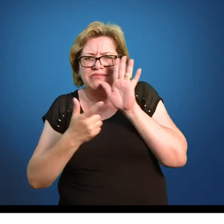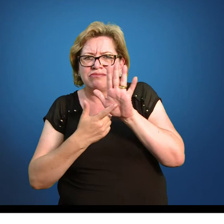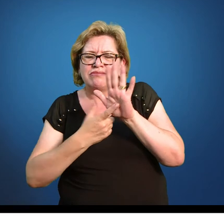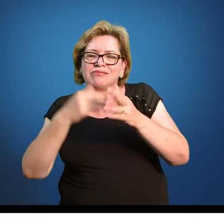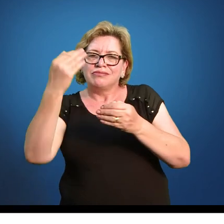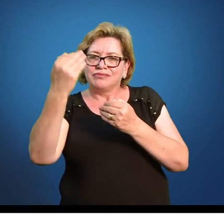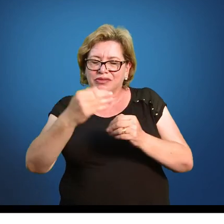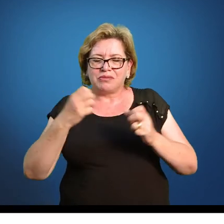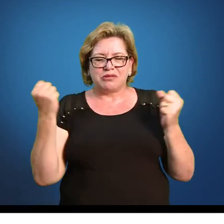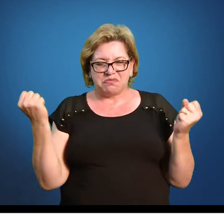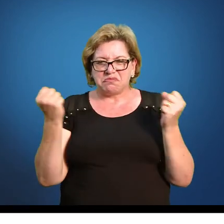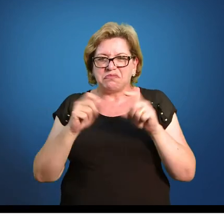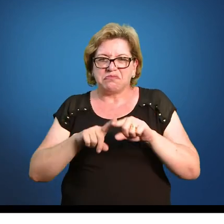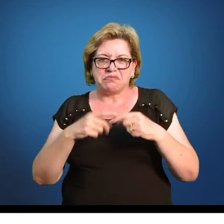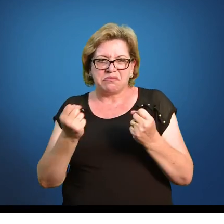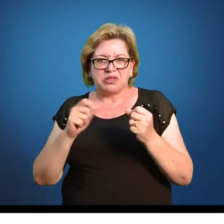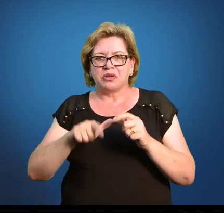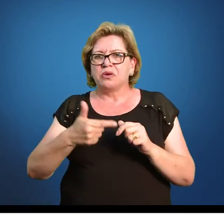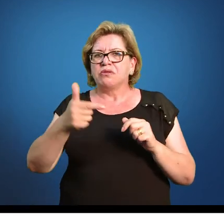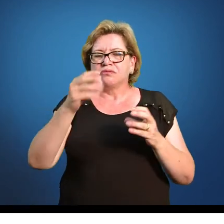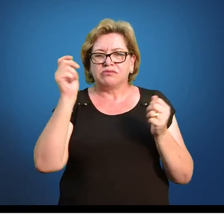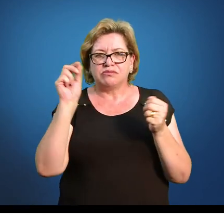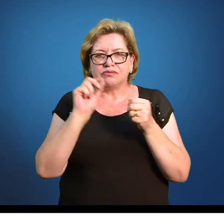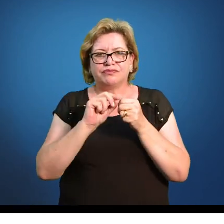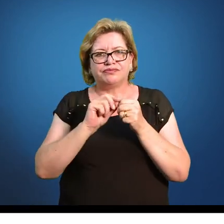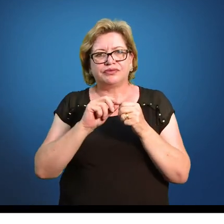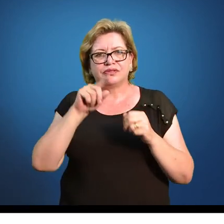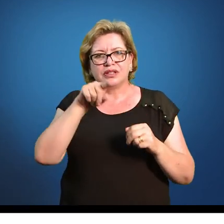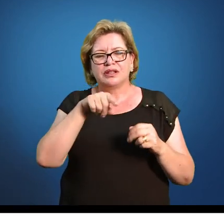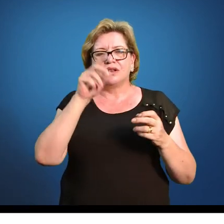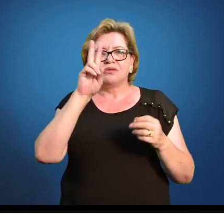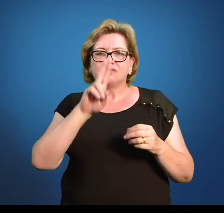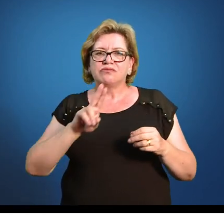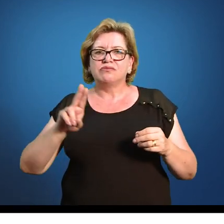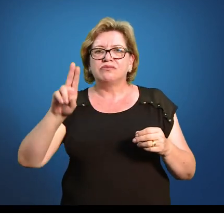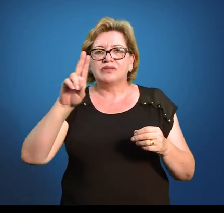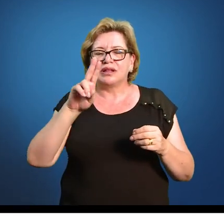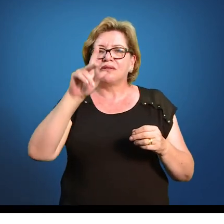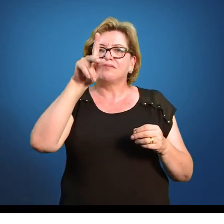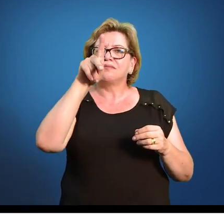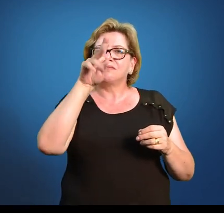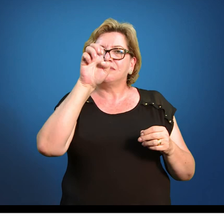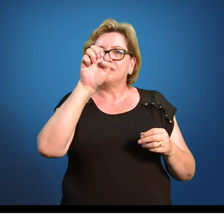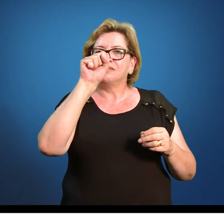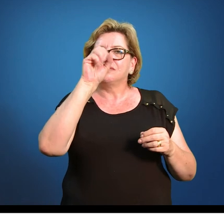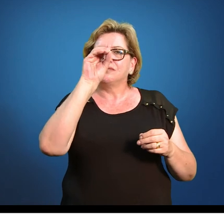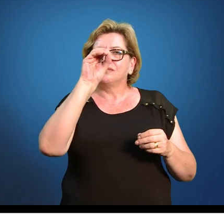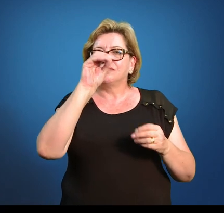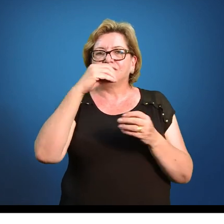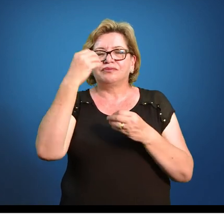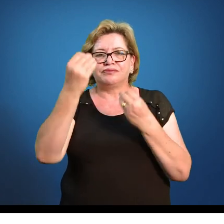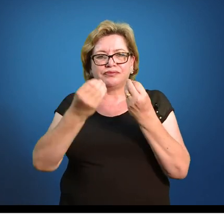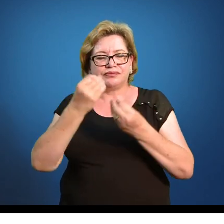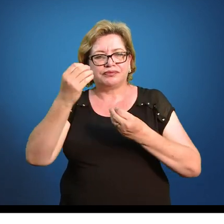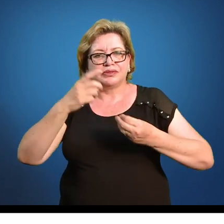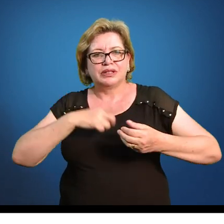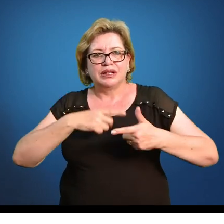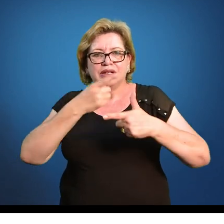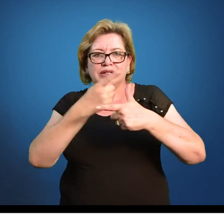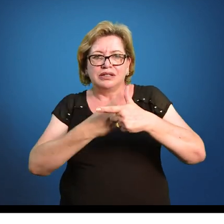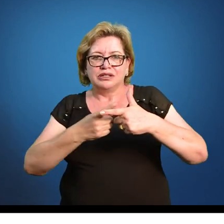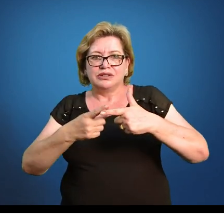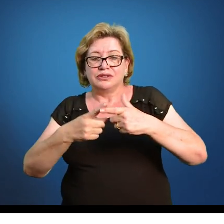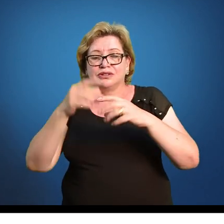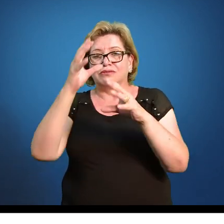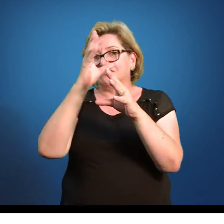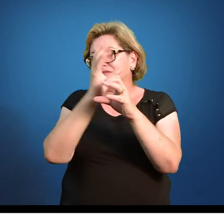qualquer outra área, em qualquer outra situação, né? Você levar em consideração o peso de cada um dos valores da variável e dividir pela soma